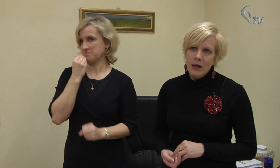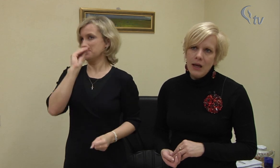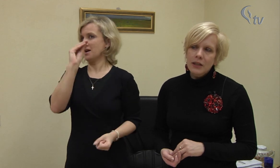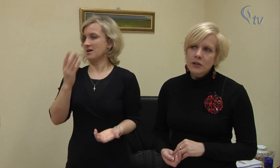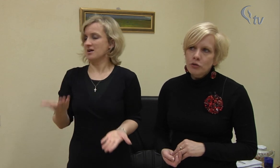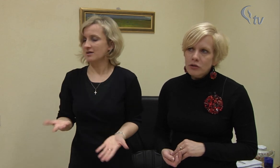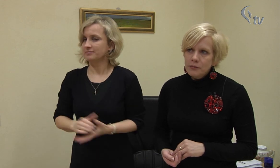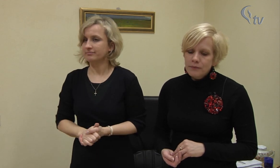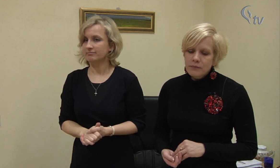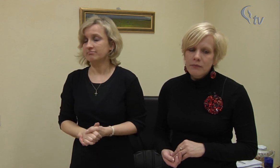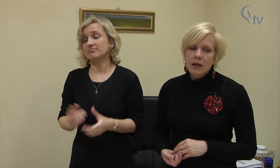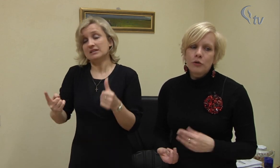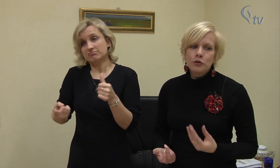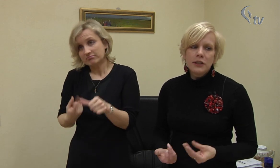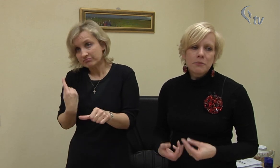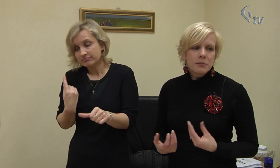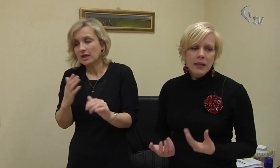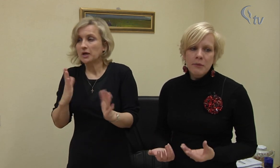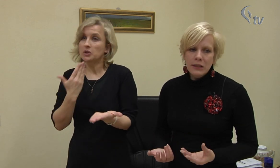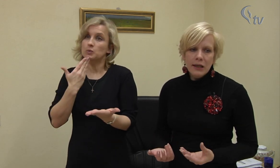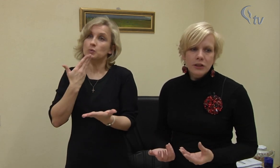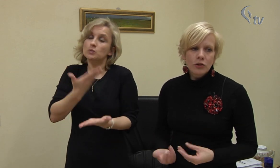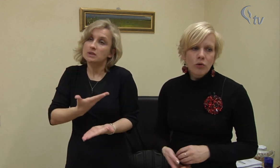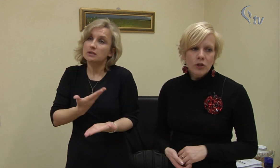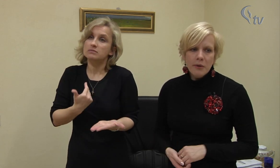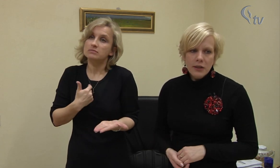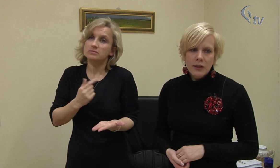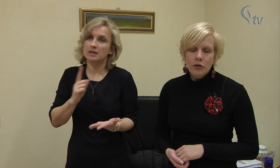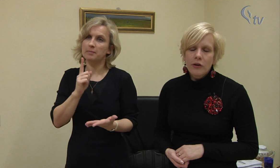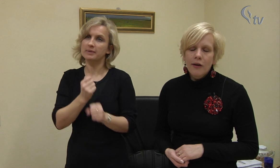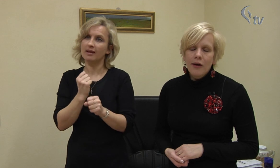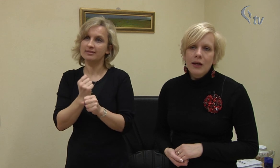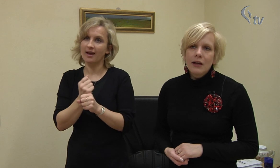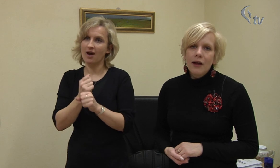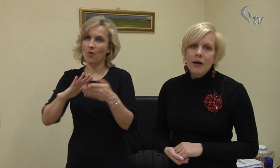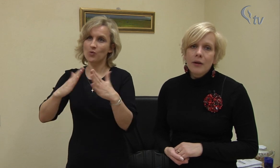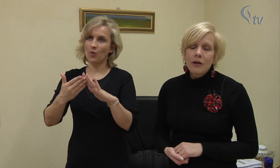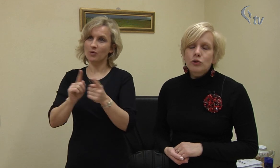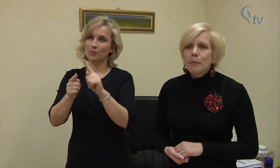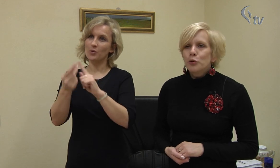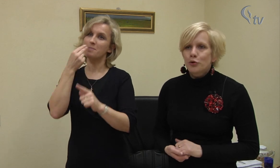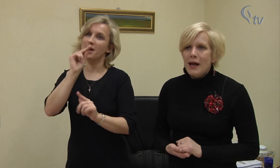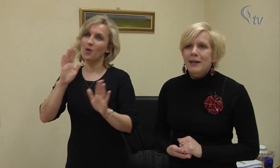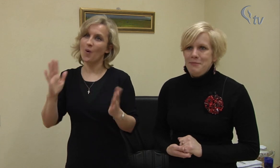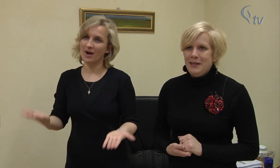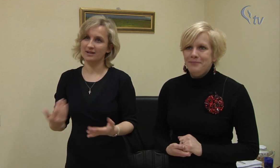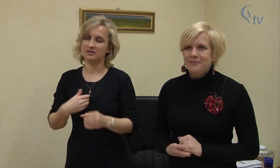Ja taas kord, kui küsida, et mis me teeme selleks, et seda olukorda parandada, on üks lõputu rääkimine